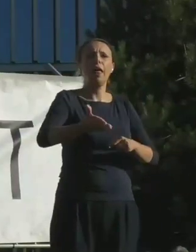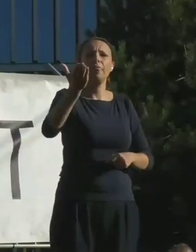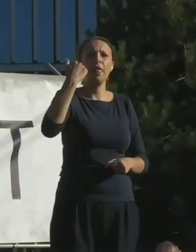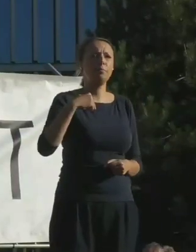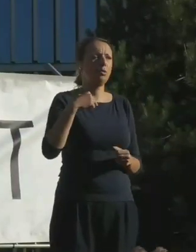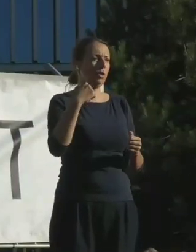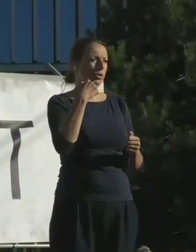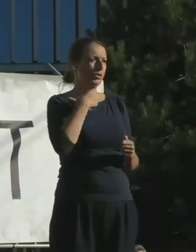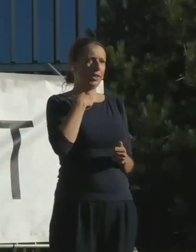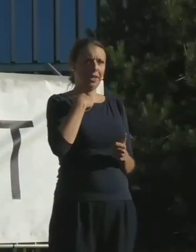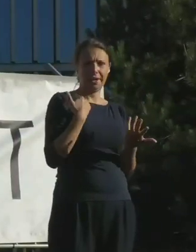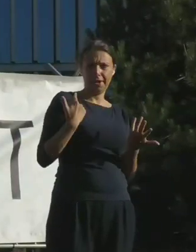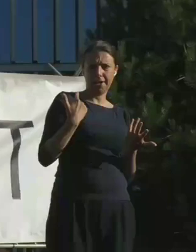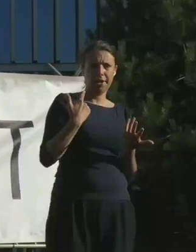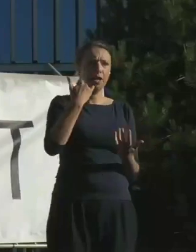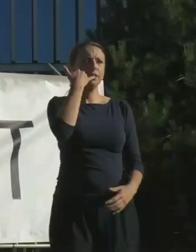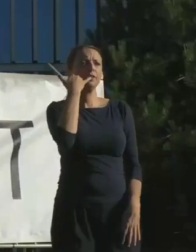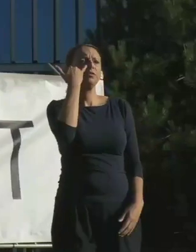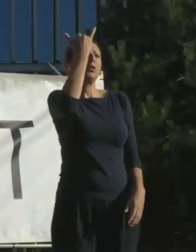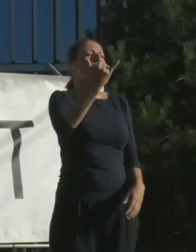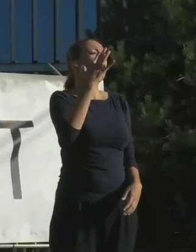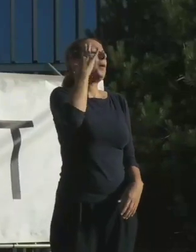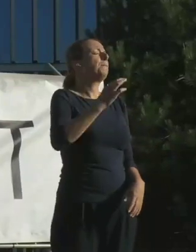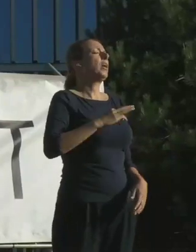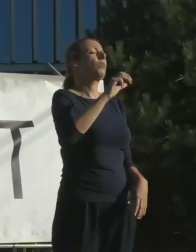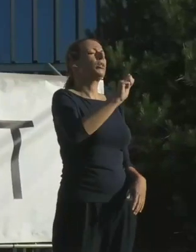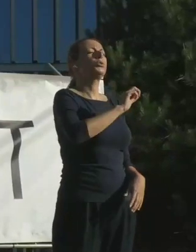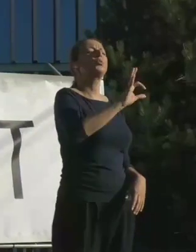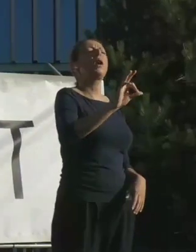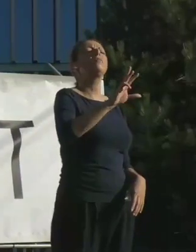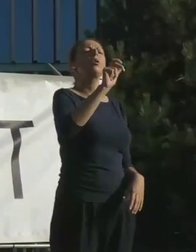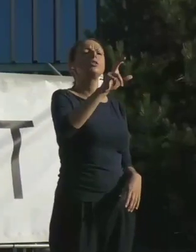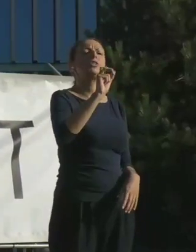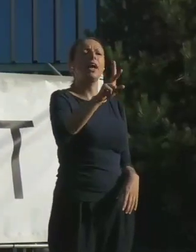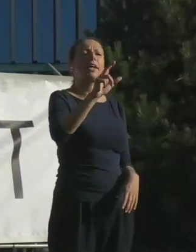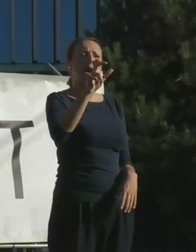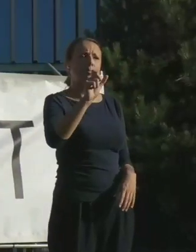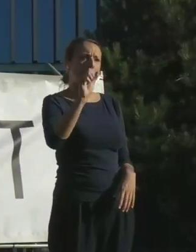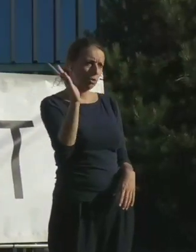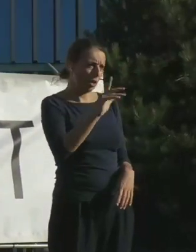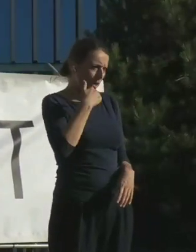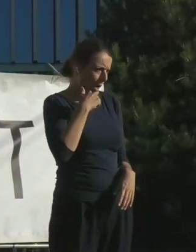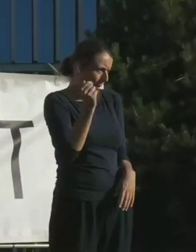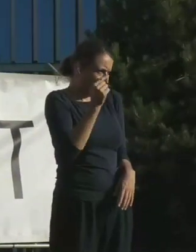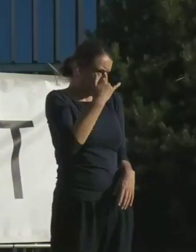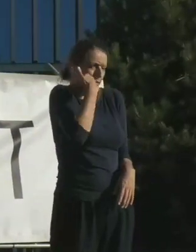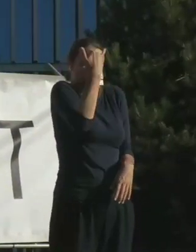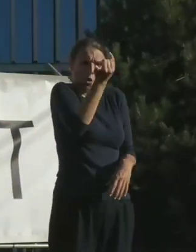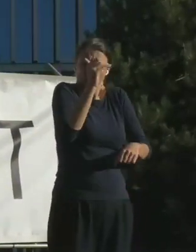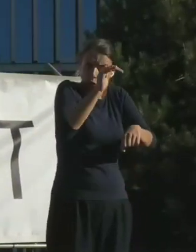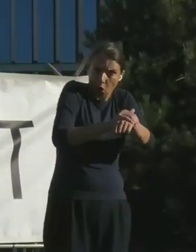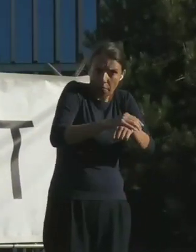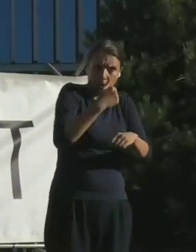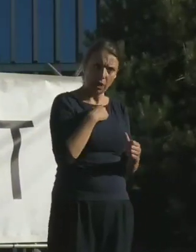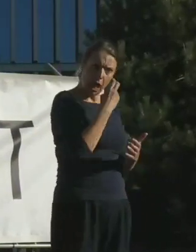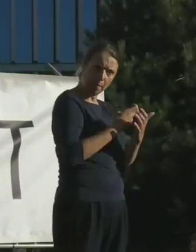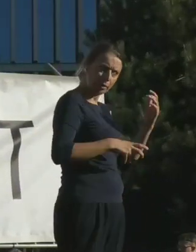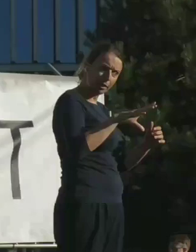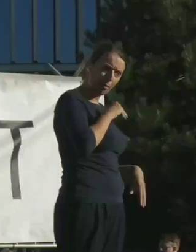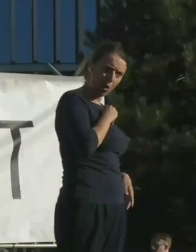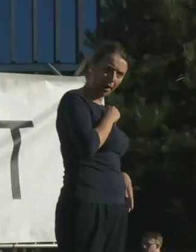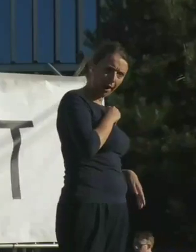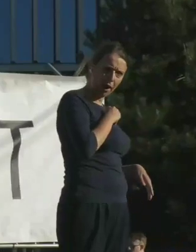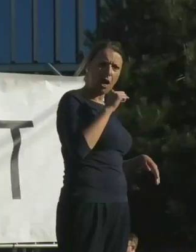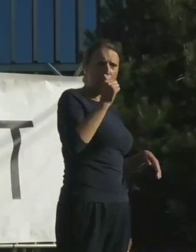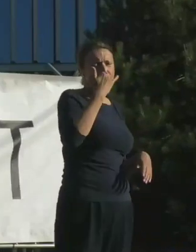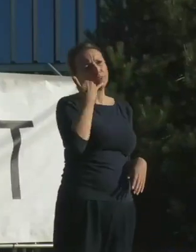aborcję, nie zadzwoniłam do pana Władysława Kosiniaka-Kamysza i go nie poprosiłam o pozwolenie. Nie zapytałam go, jak mam